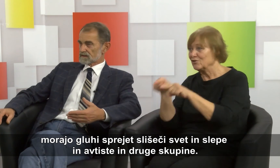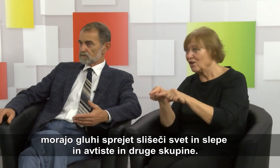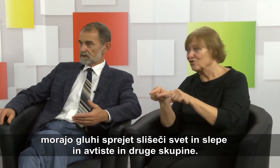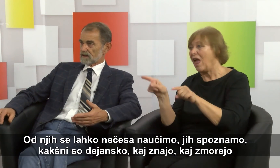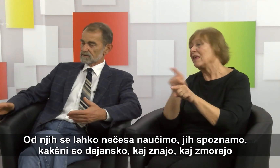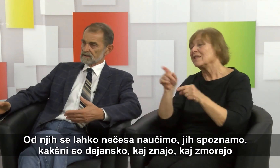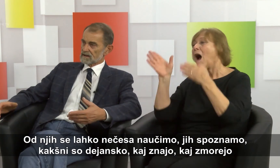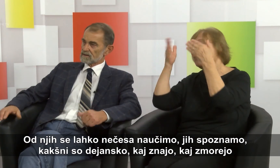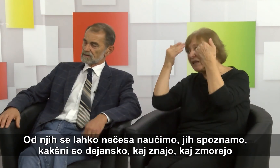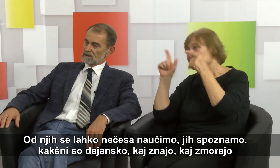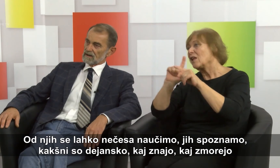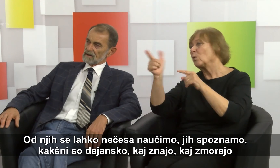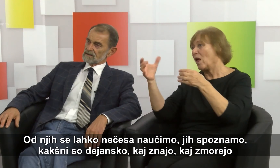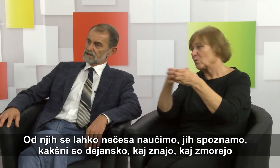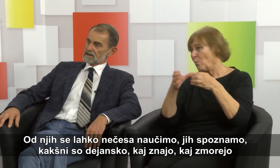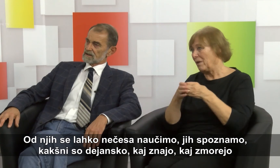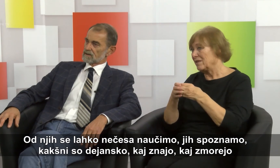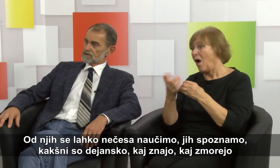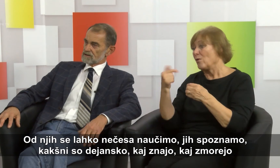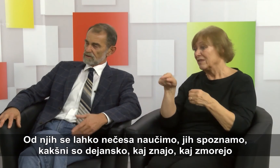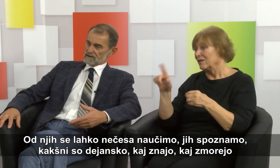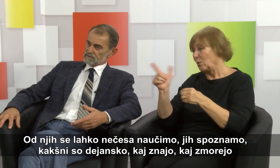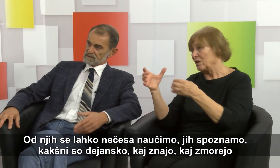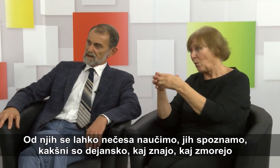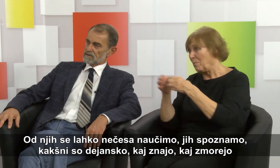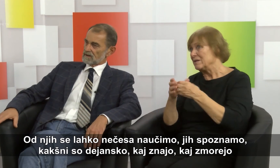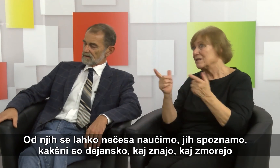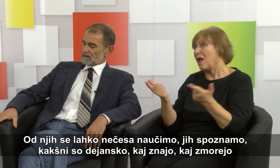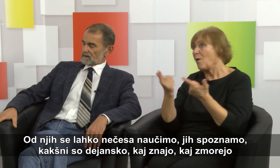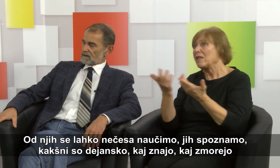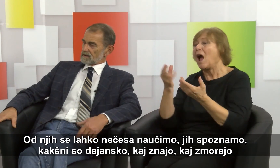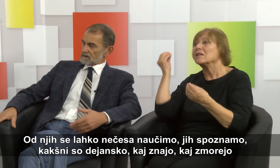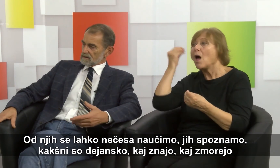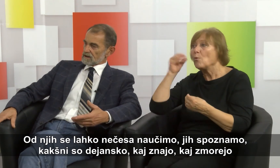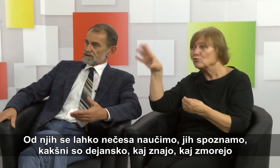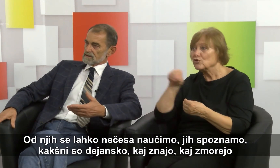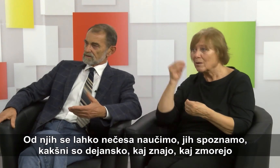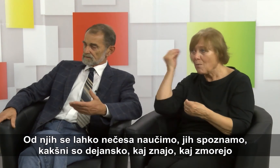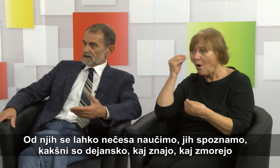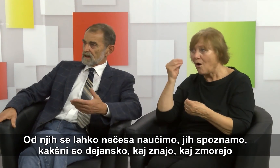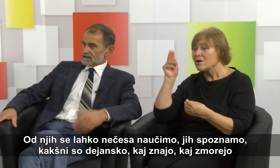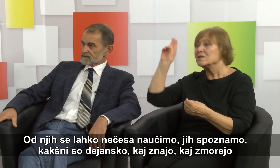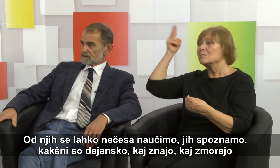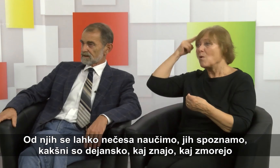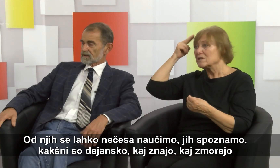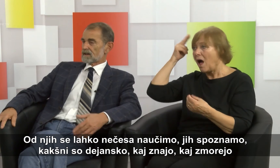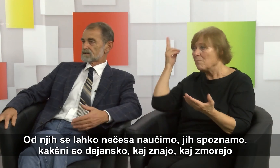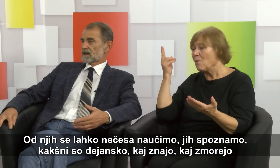skupine. Od njih se lahko nečesa naučimo, jih spoznamo, kakšni so dejansko, ne, kaj znajo,